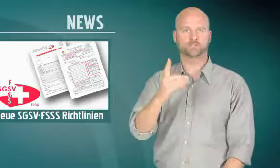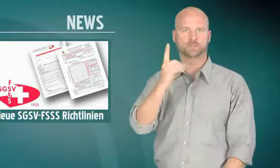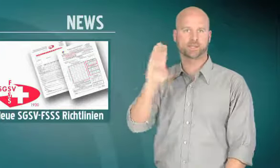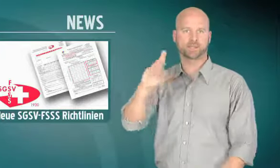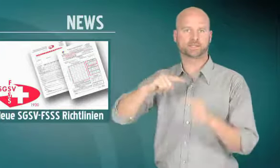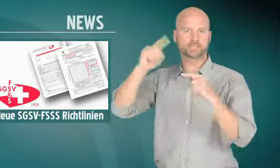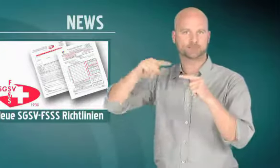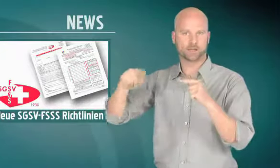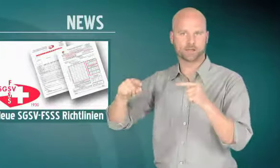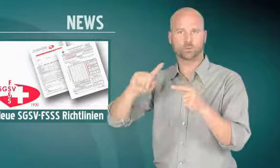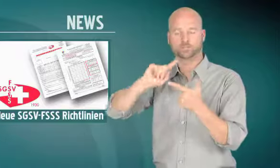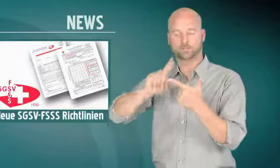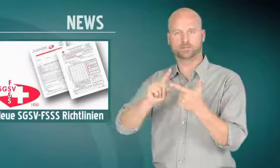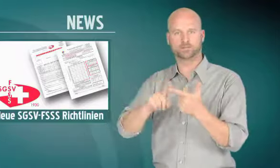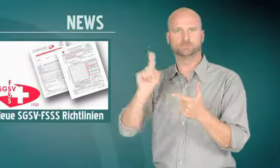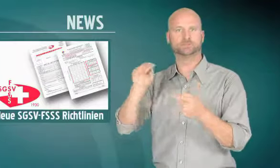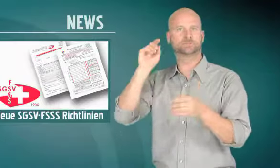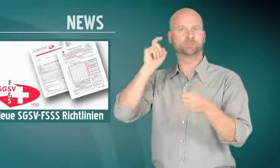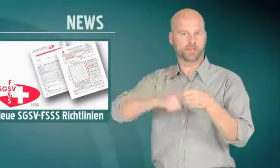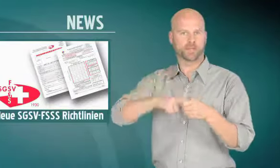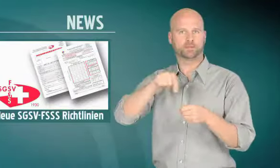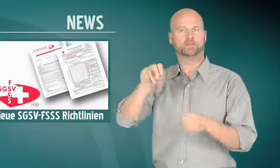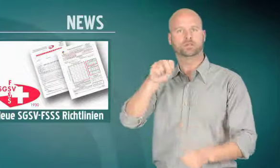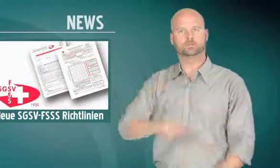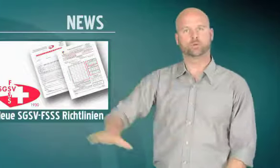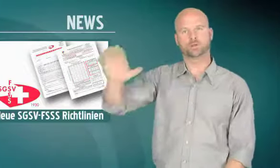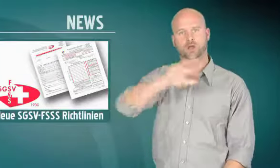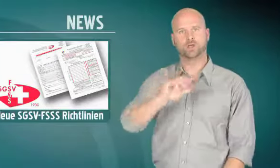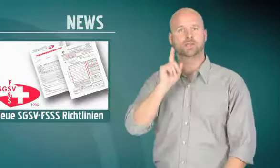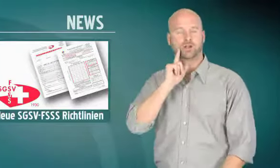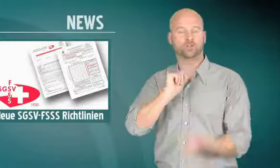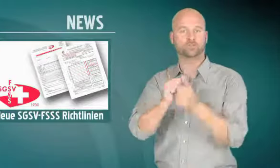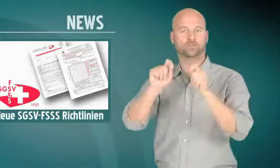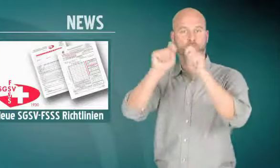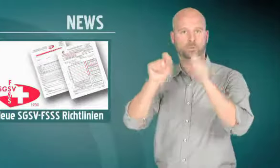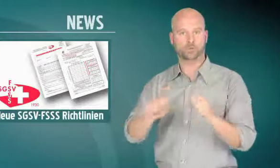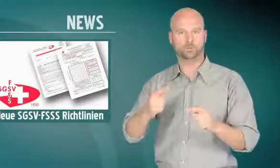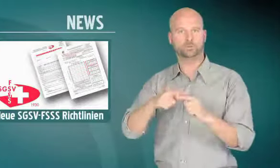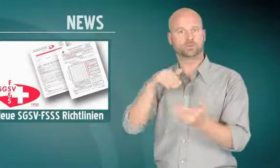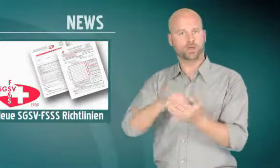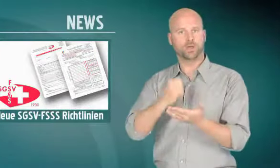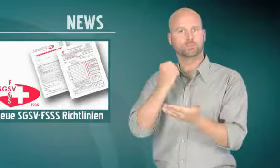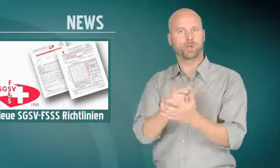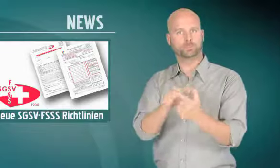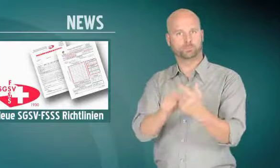Dann Mitglied des Nationalen Gehörlosensportverbands und einen Pass des eigenen Landes.